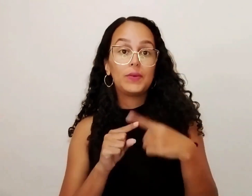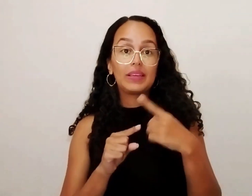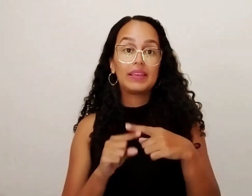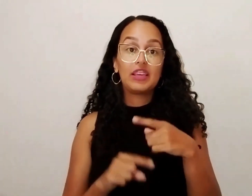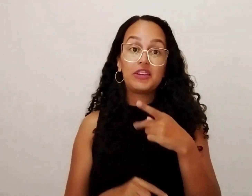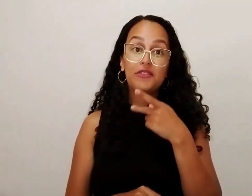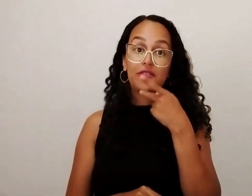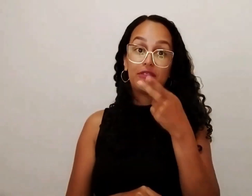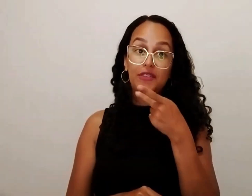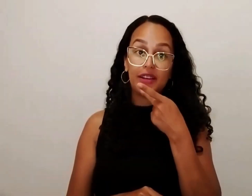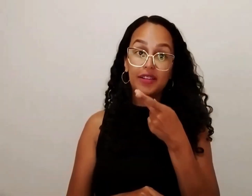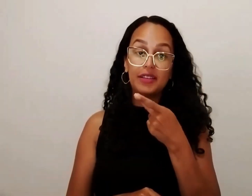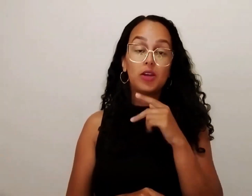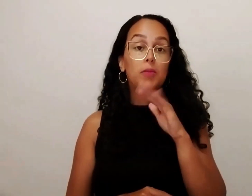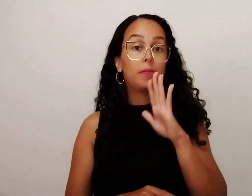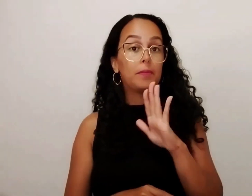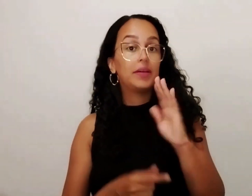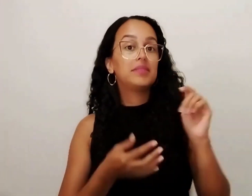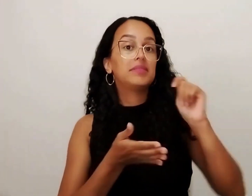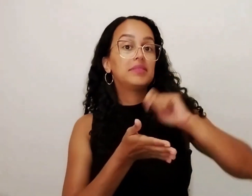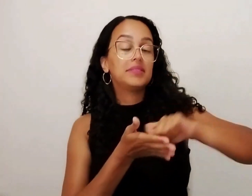Pauí Pódoli.